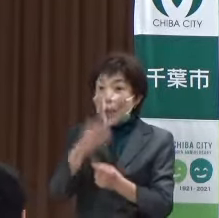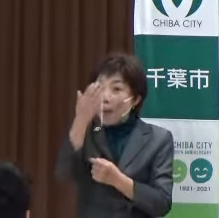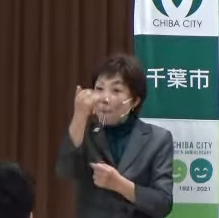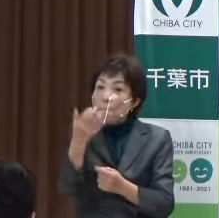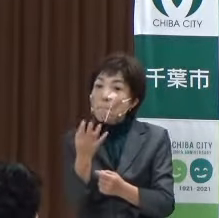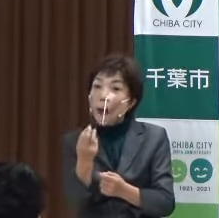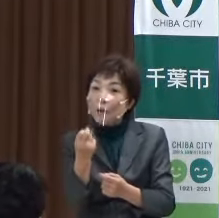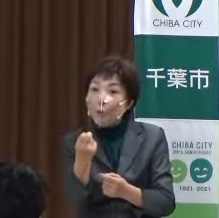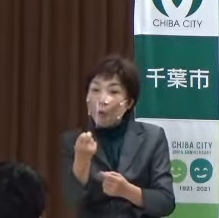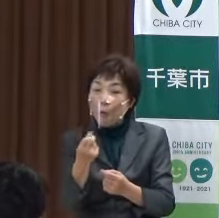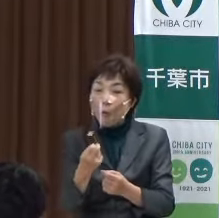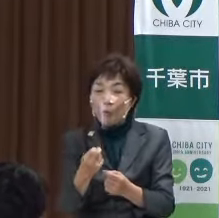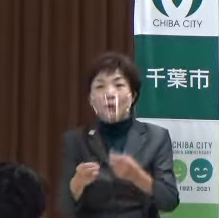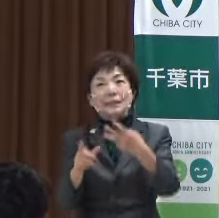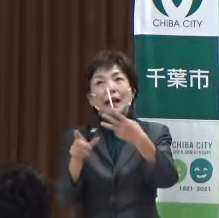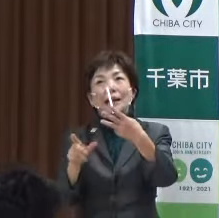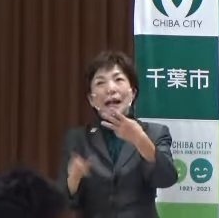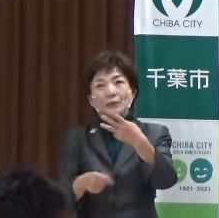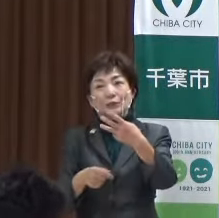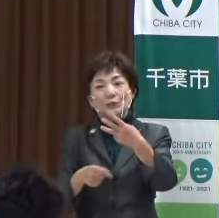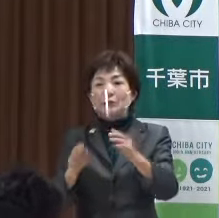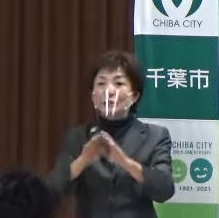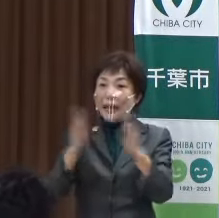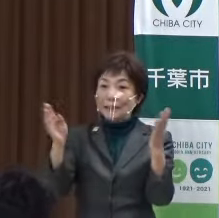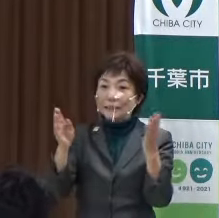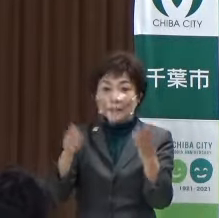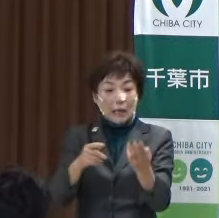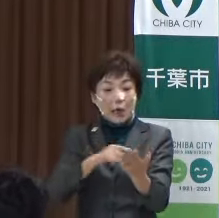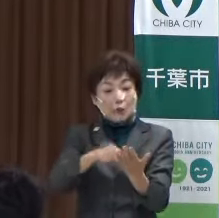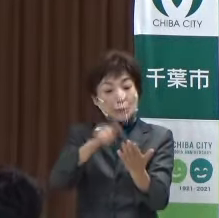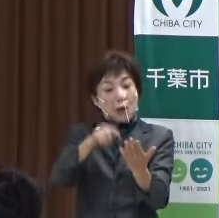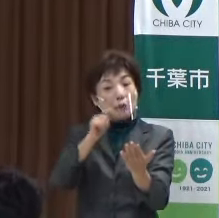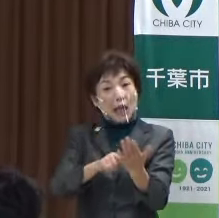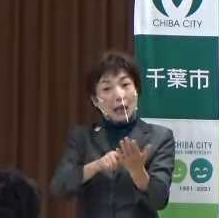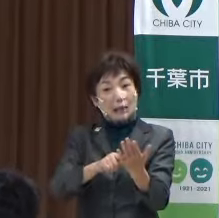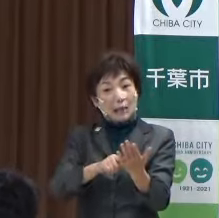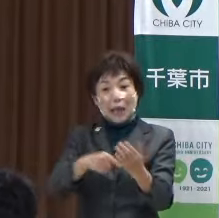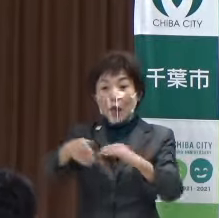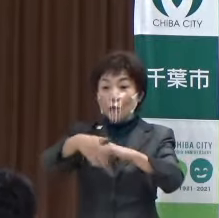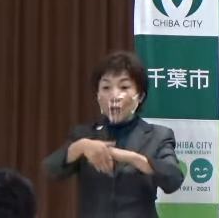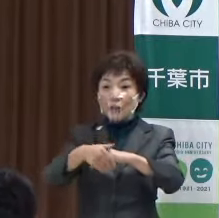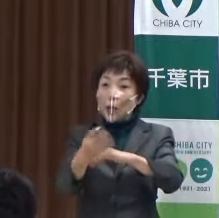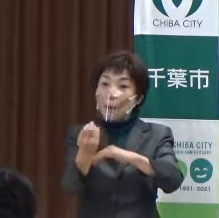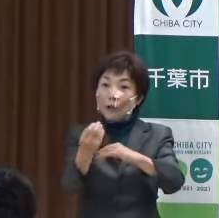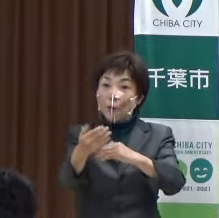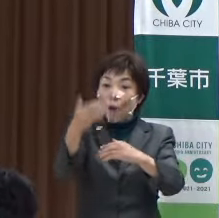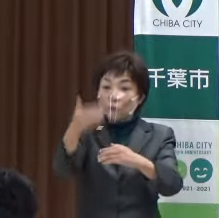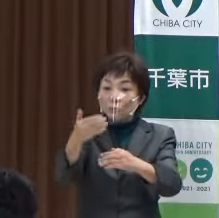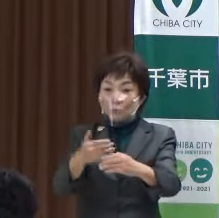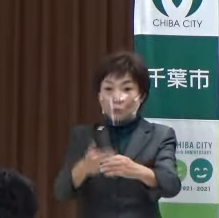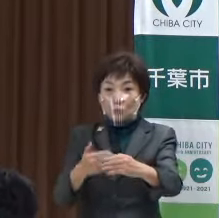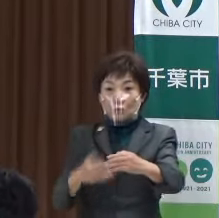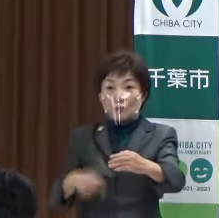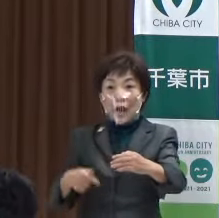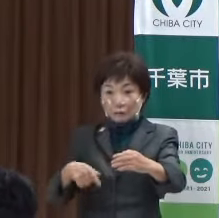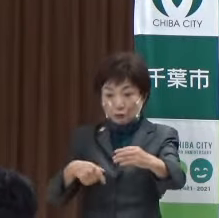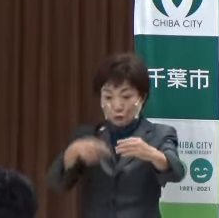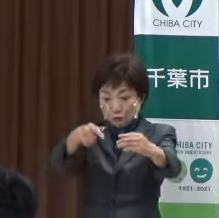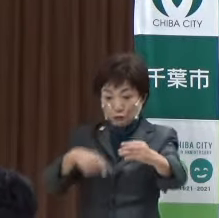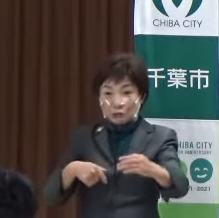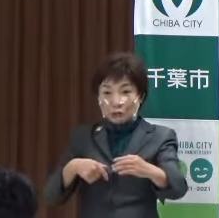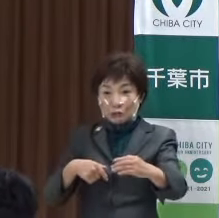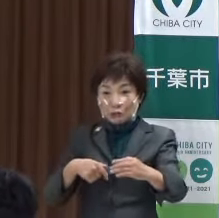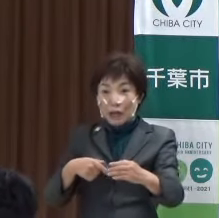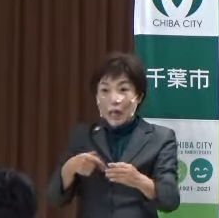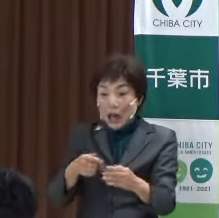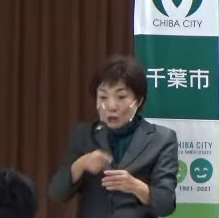号、通知サービス、これが3月に開始でありまして、受付番号をこの紙に印字されている QR